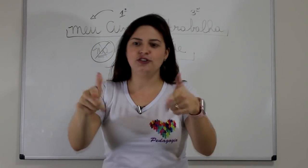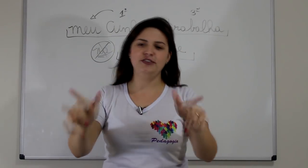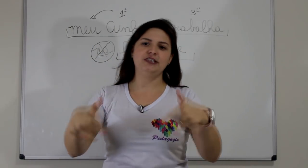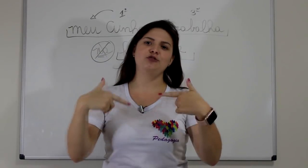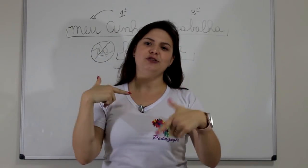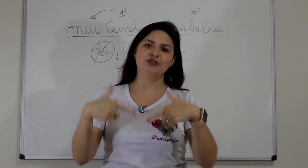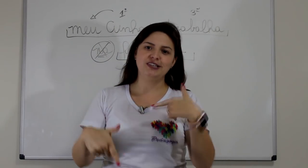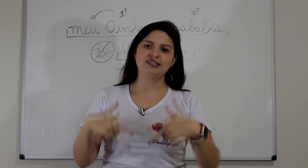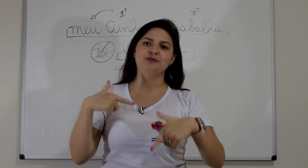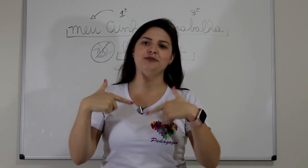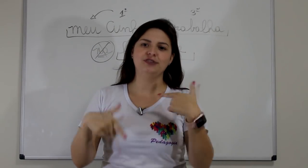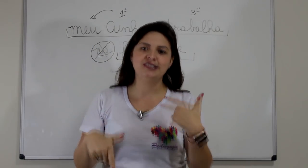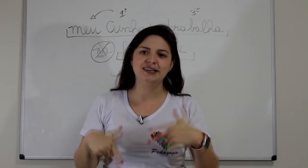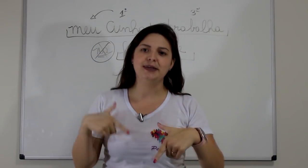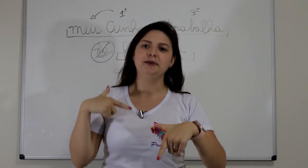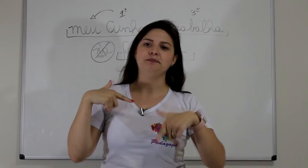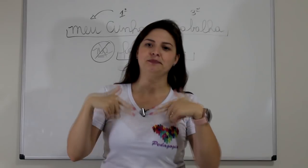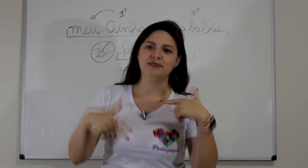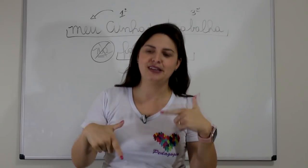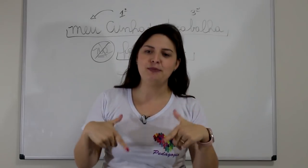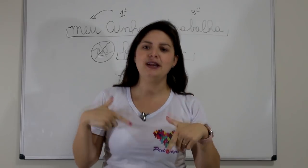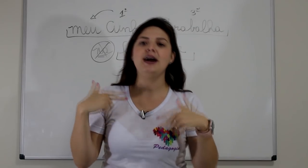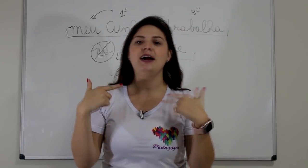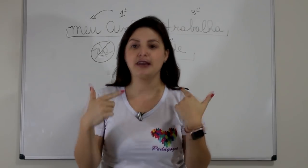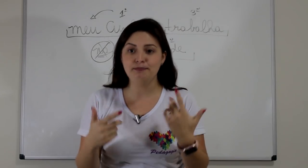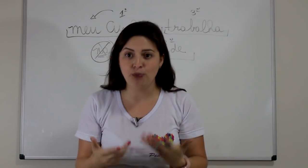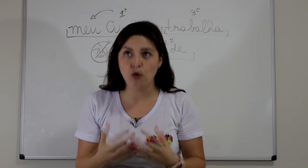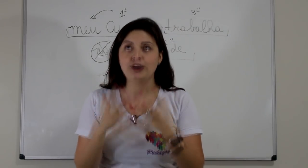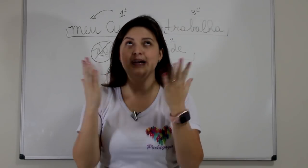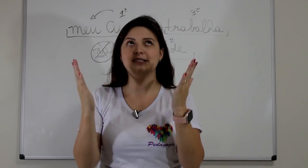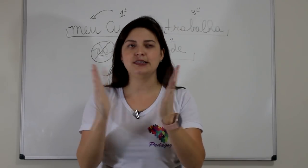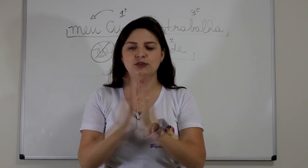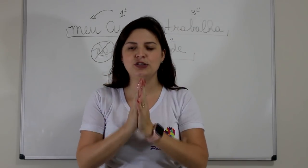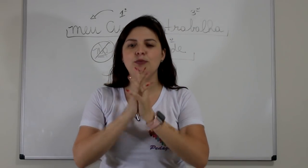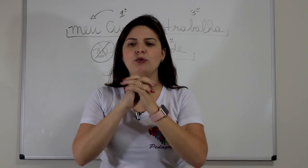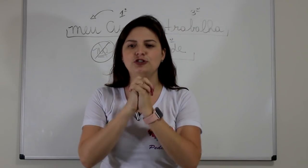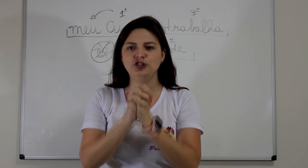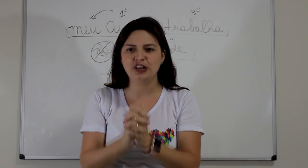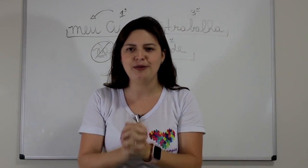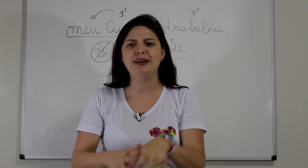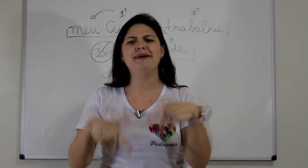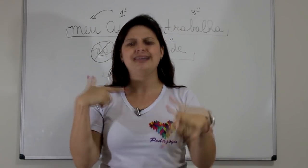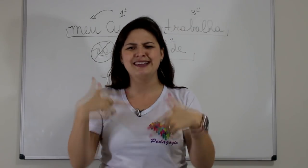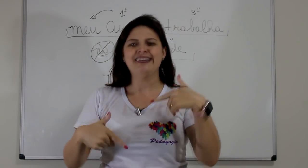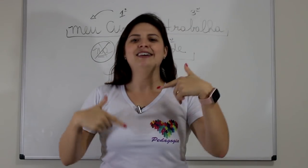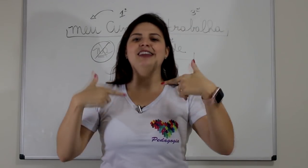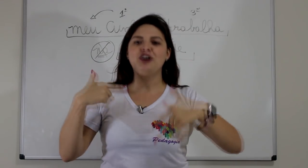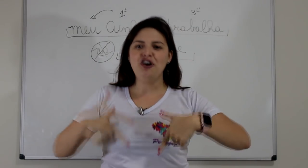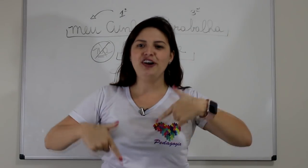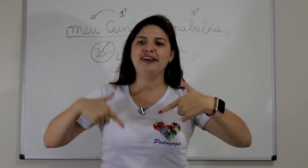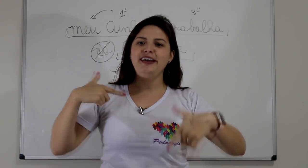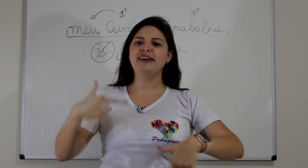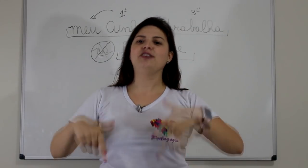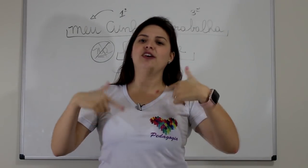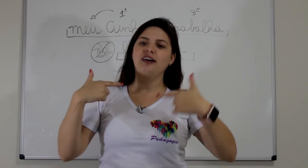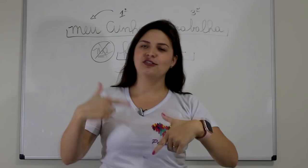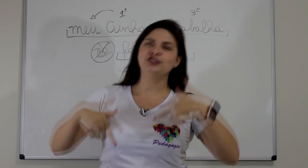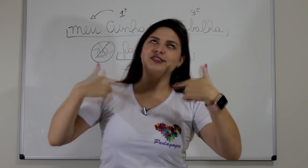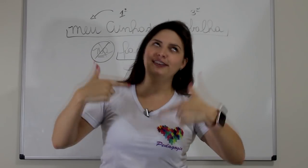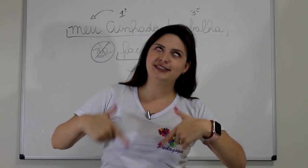fiz aqui uma associação com você, né? Trabalhar, que bom, graças a Deus, que bom que a gente trabalha, mas tem hora, né, que hoje eu tenho